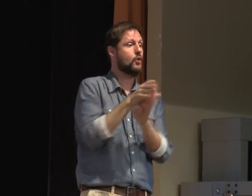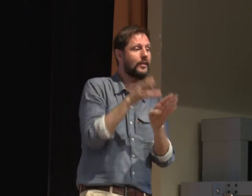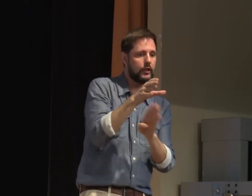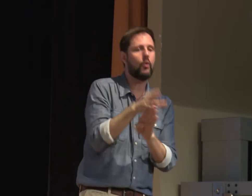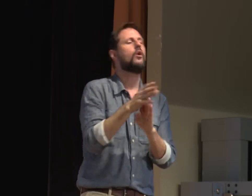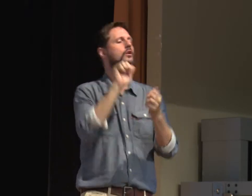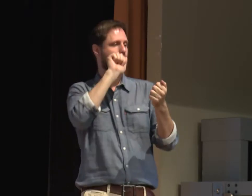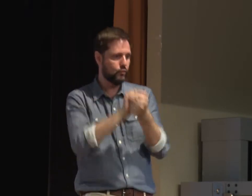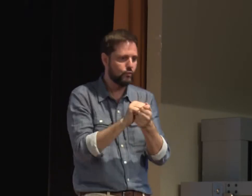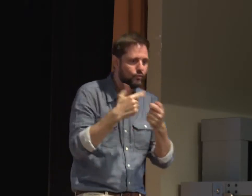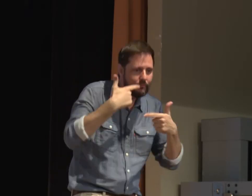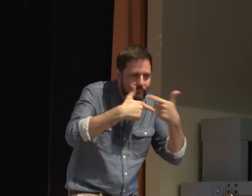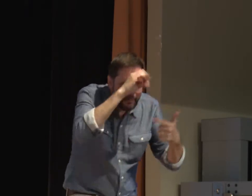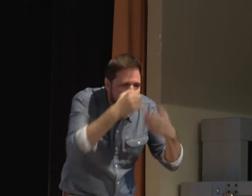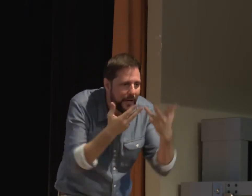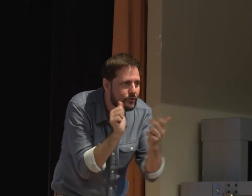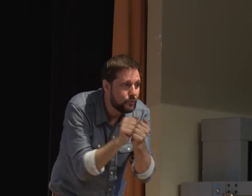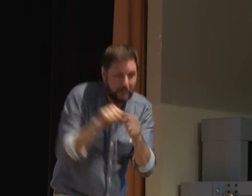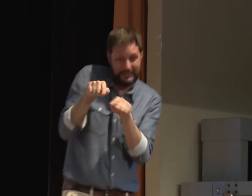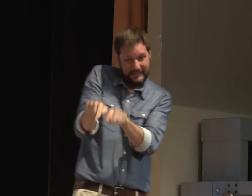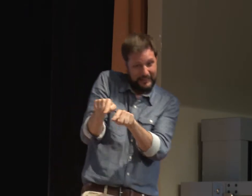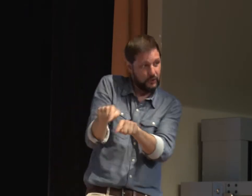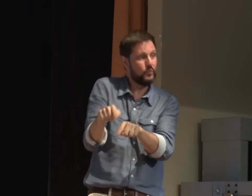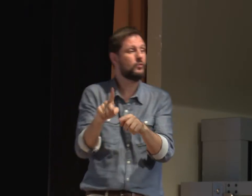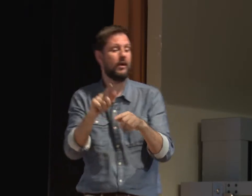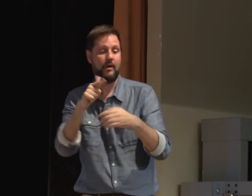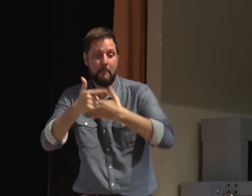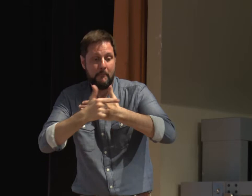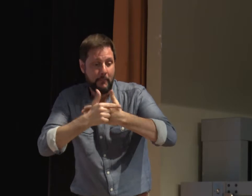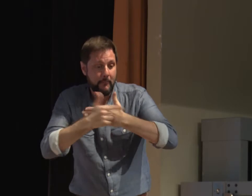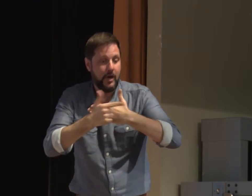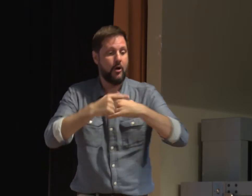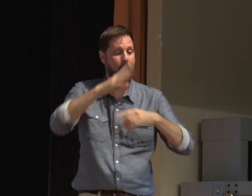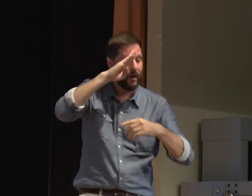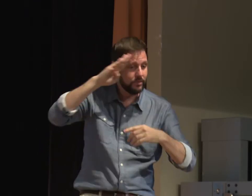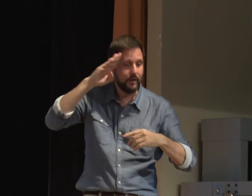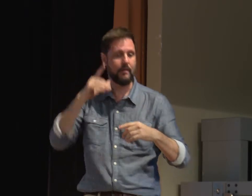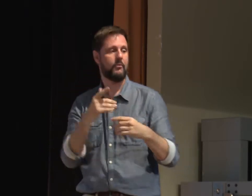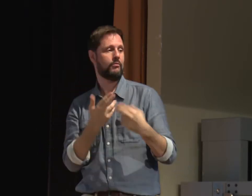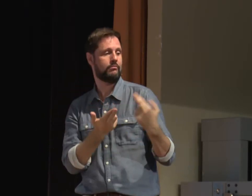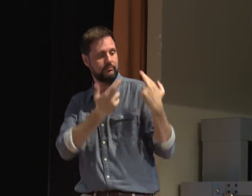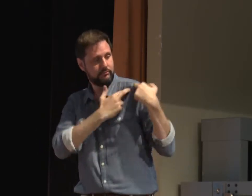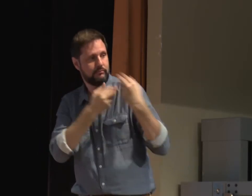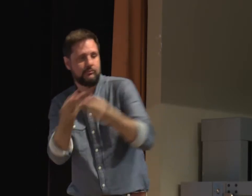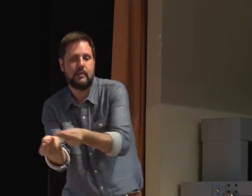parte, né, desse processo de discussão, ele querer aprender, a saber,